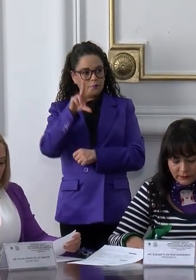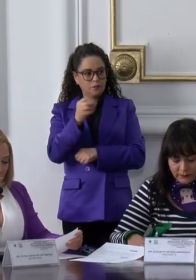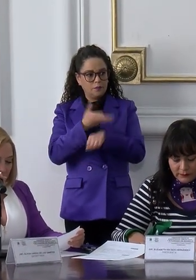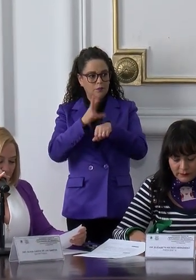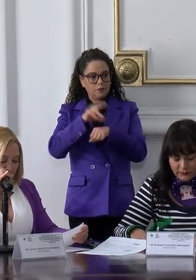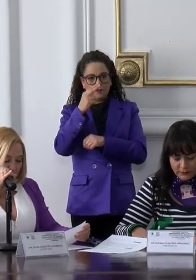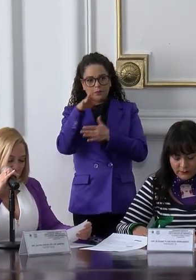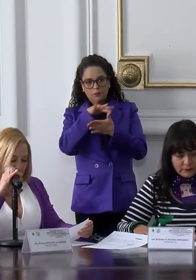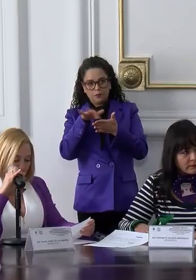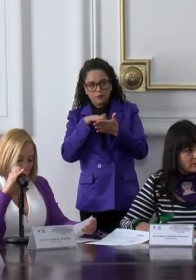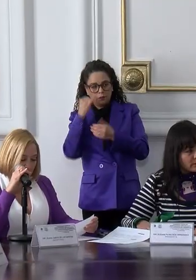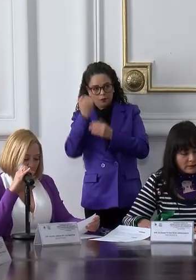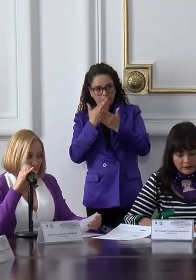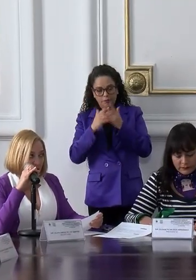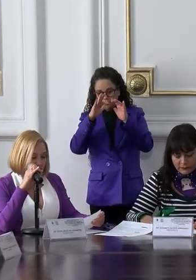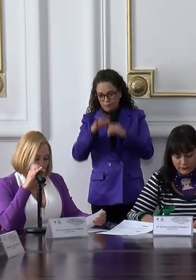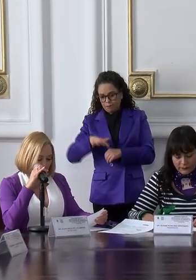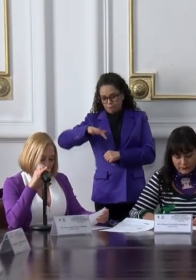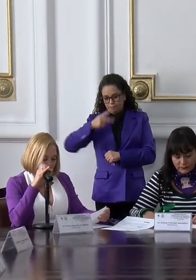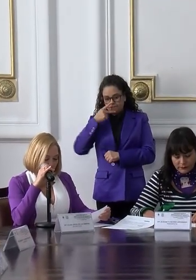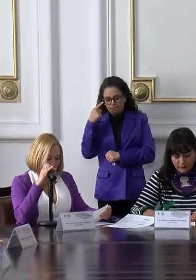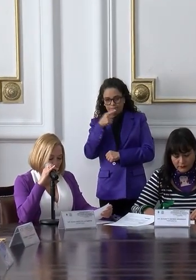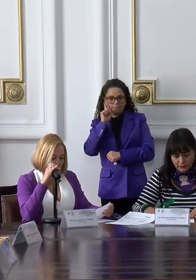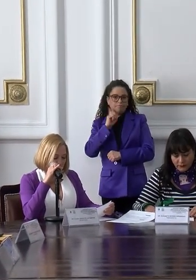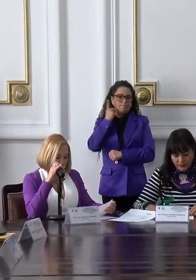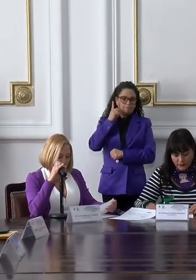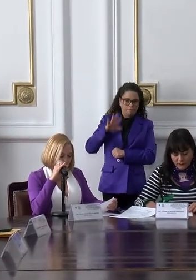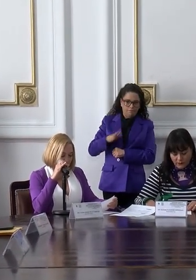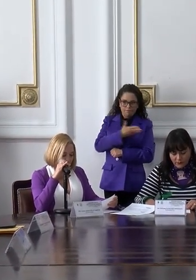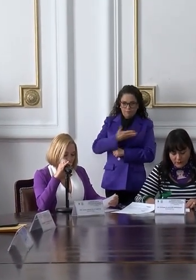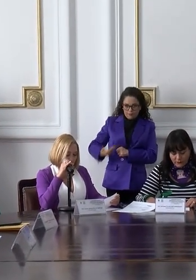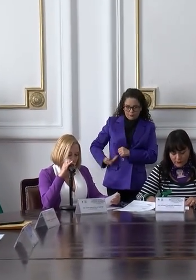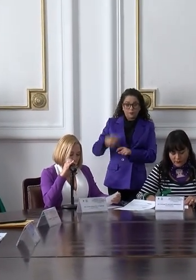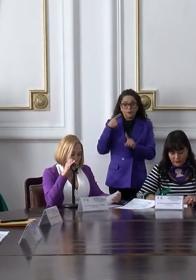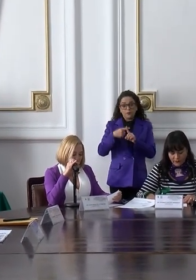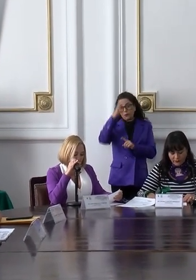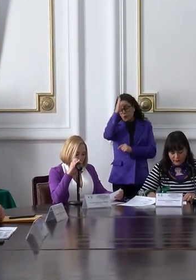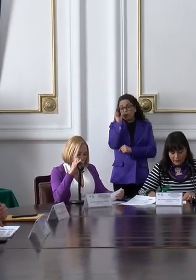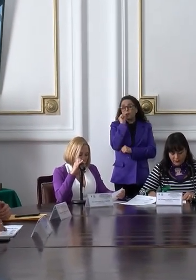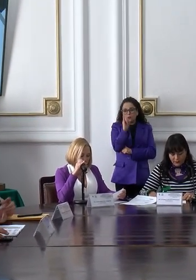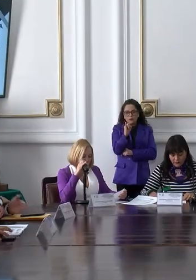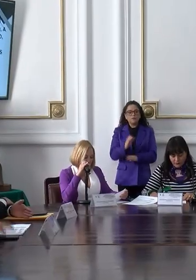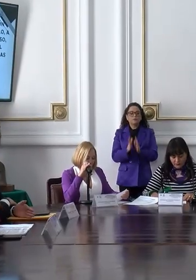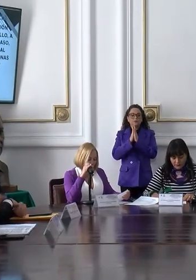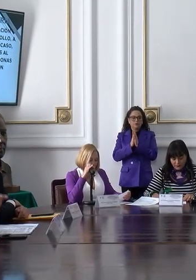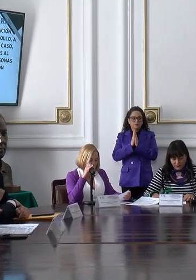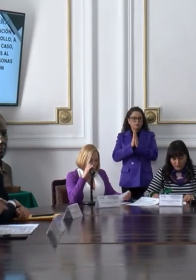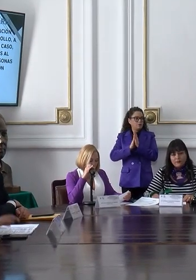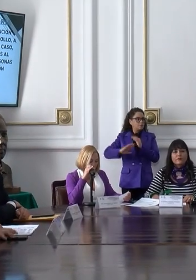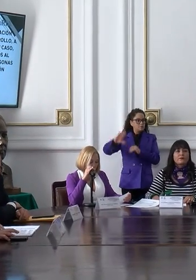del dictamen de referencia. Las y los diputados que estén por la afirmativa, sírvanse